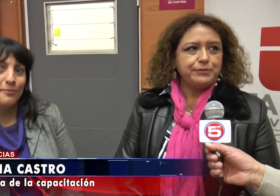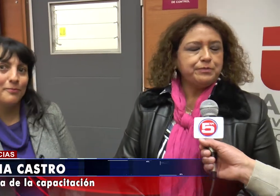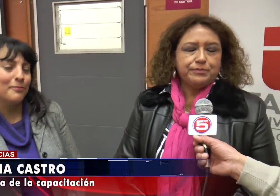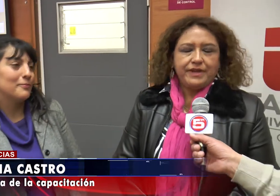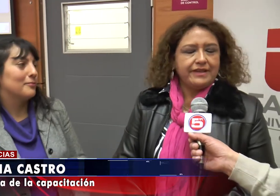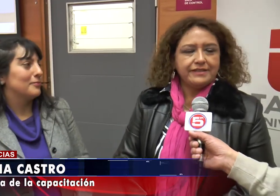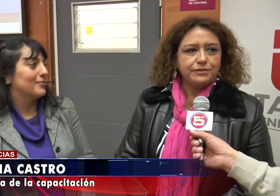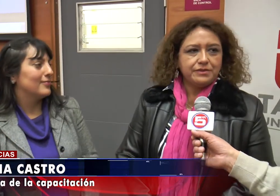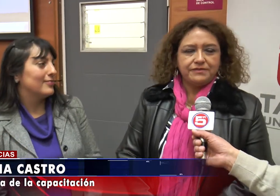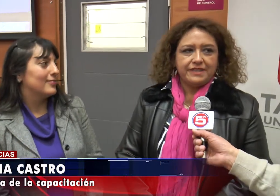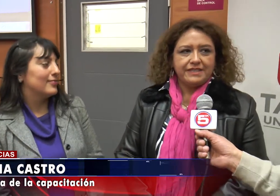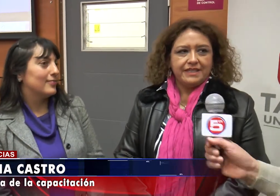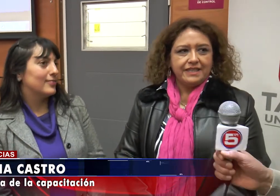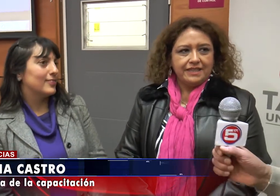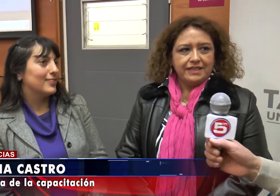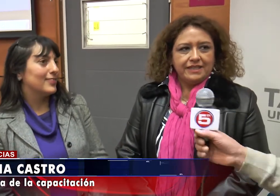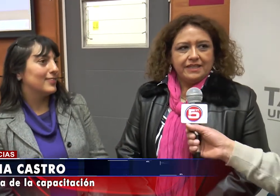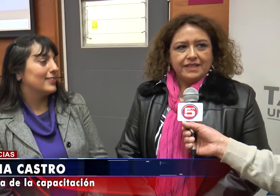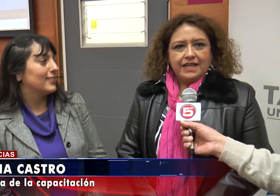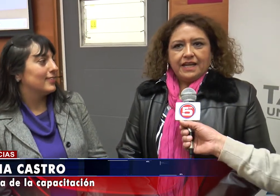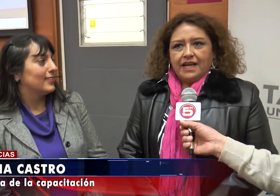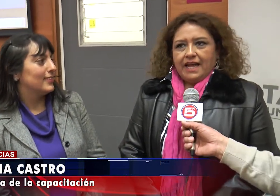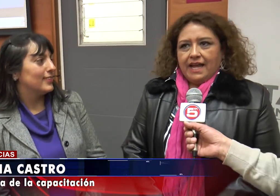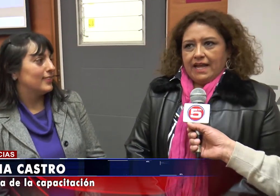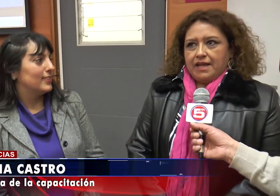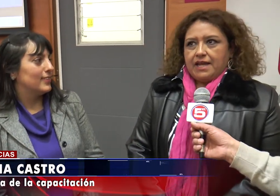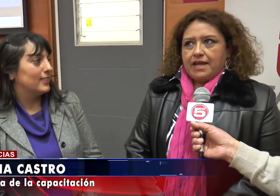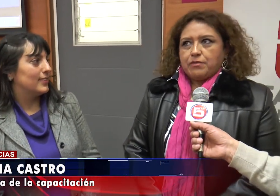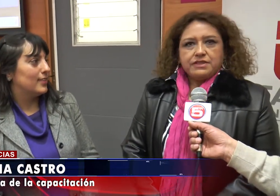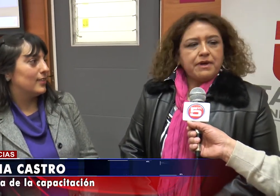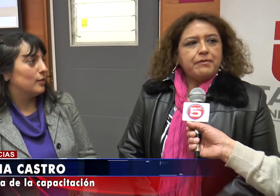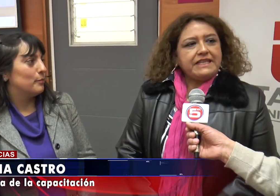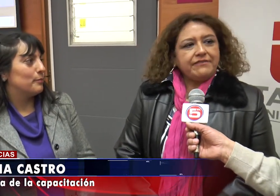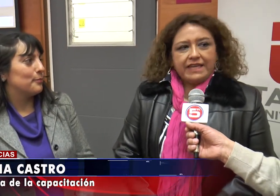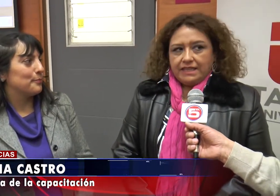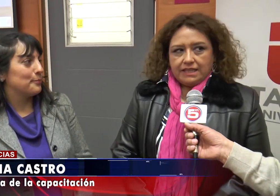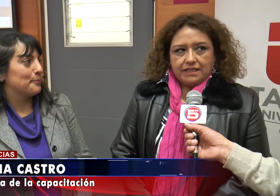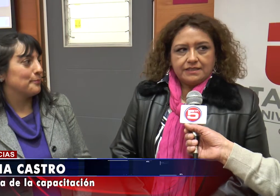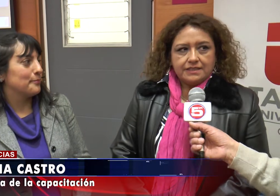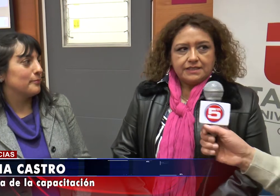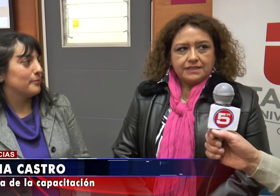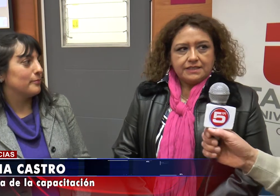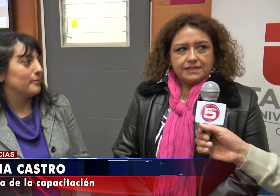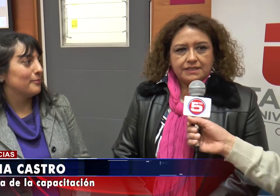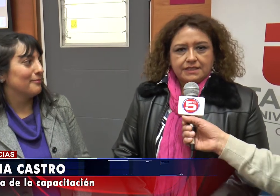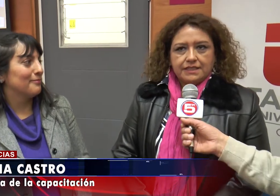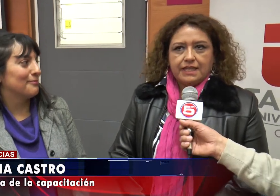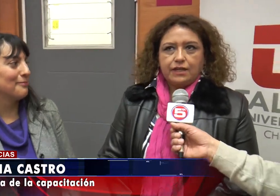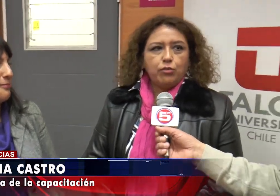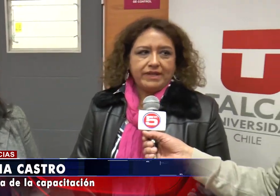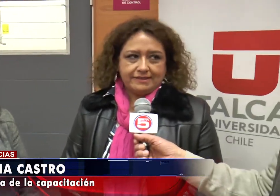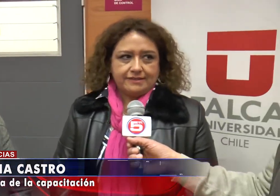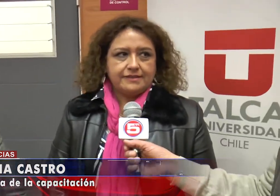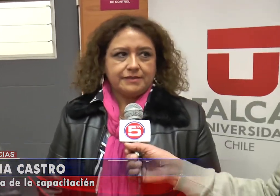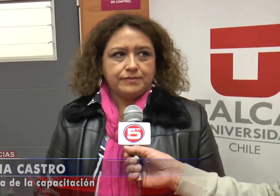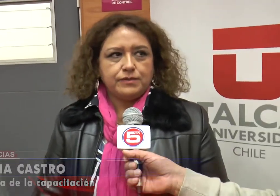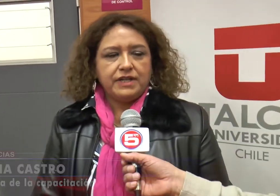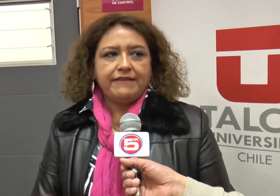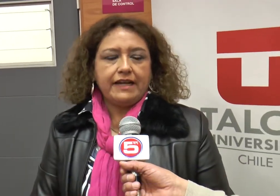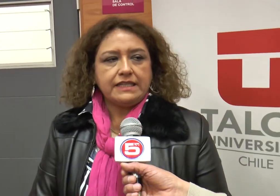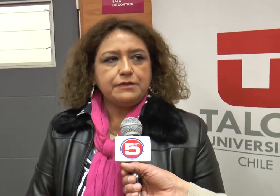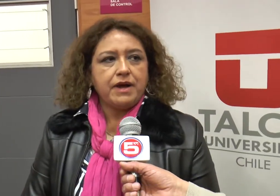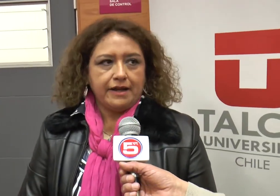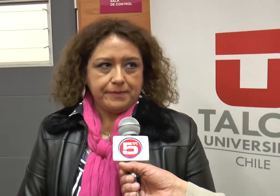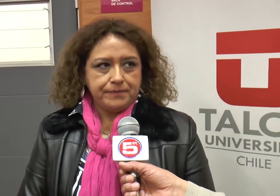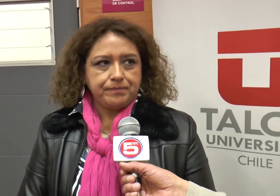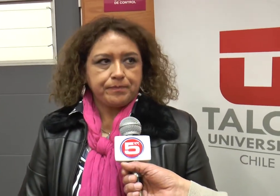Pero bien, súper bien. ¿Cuántos alumnos fueron? Aproximadamente 20. ¿Durante cuánto tiempo? Un mes, una